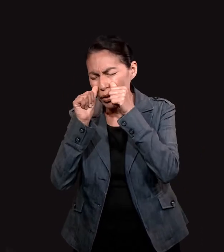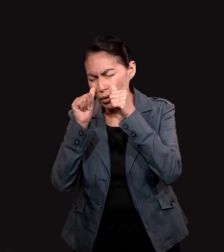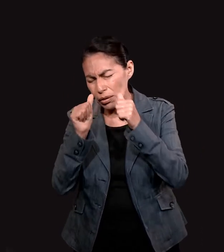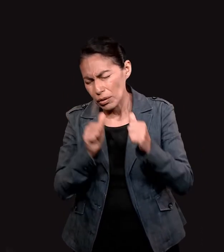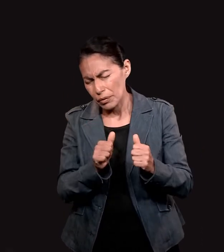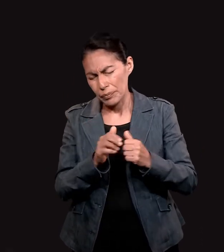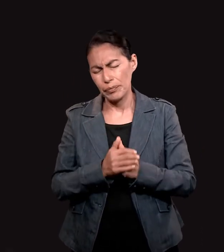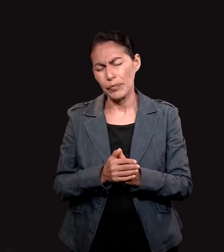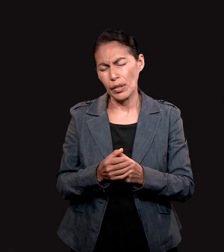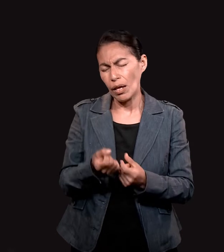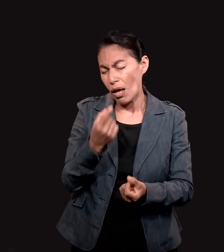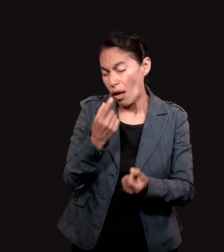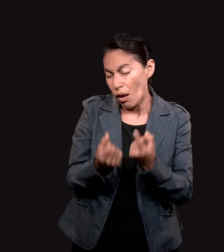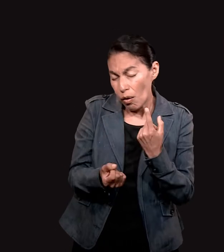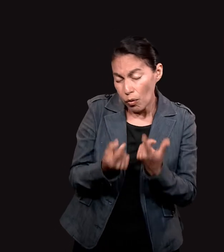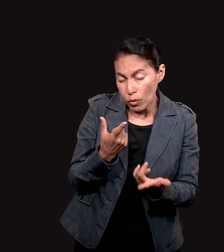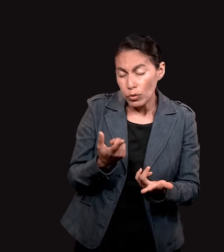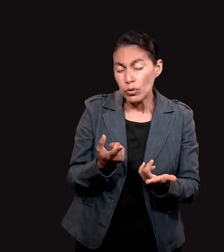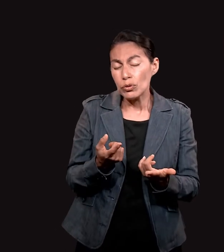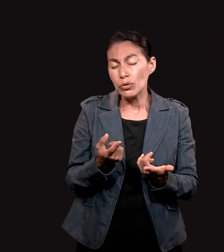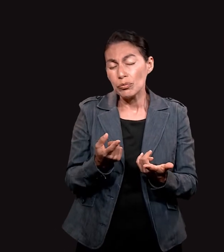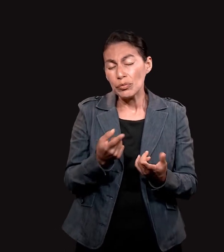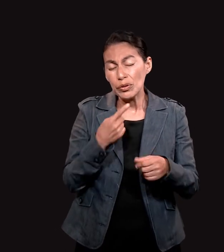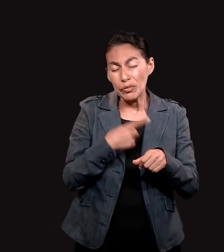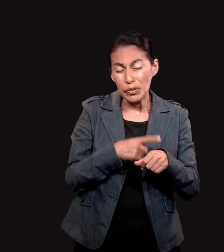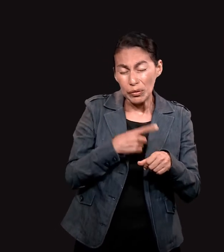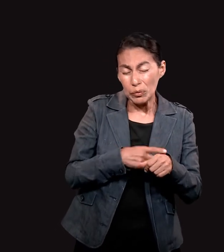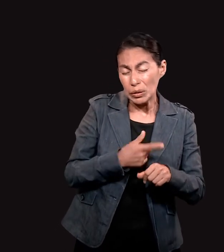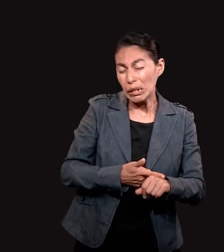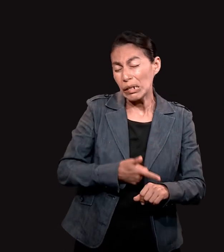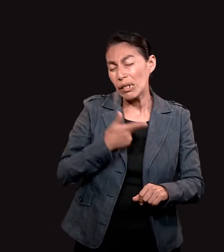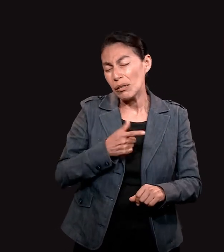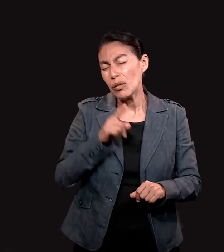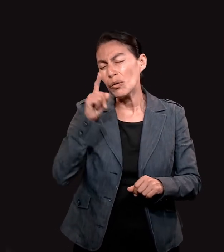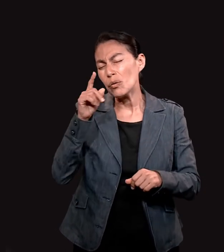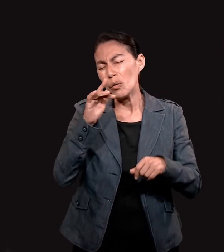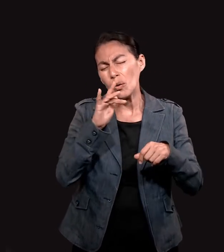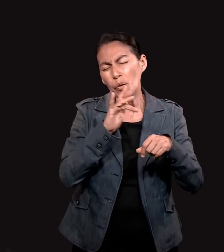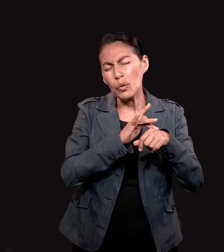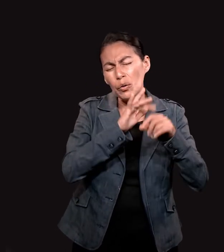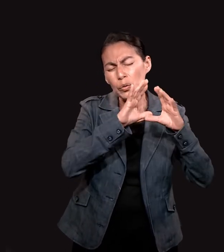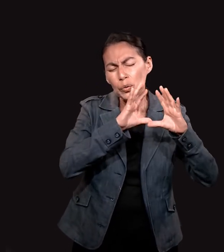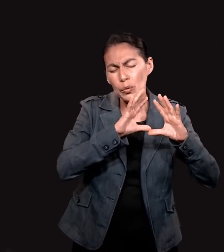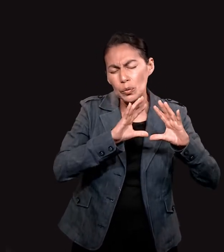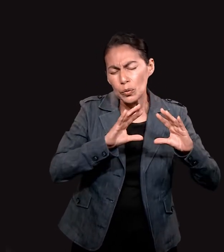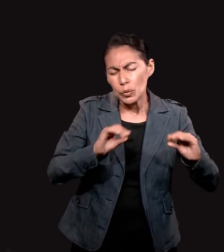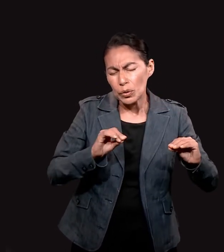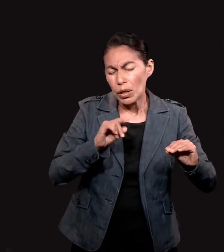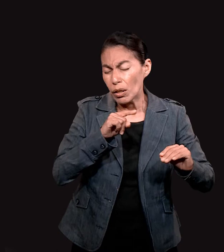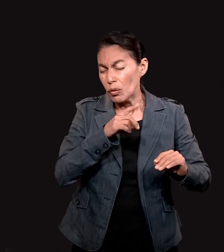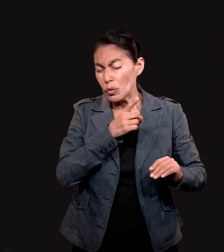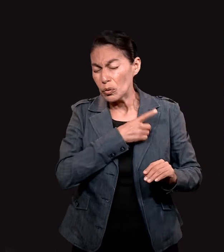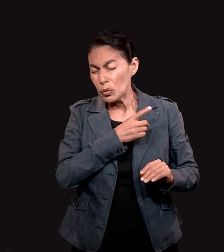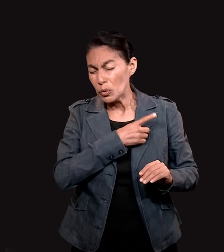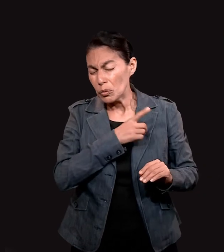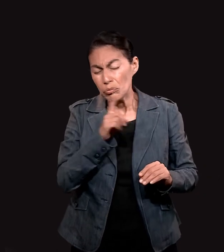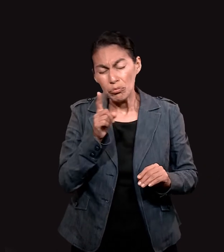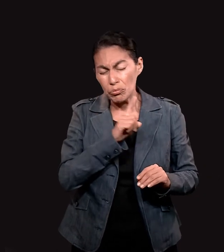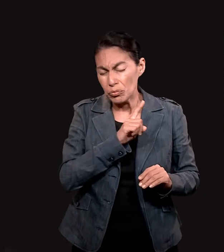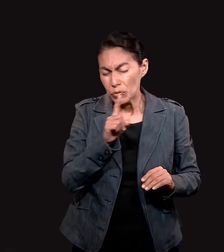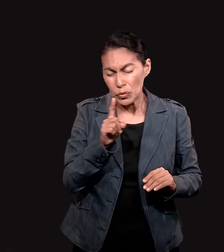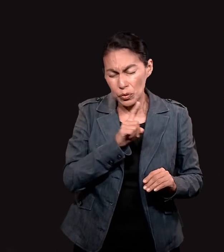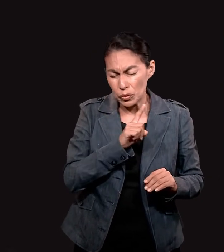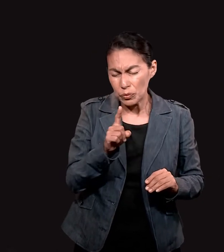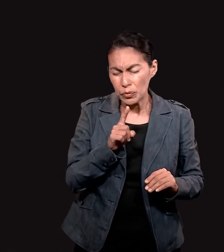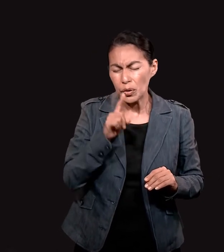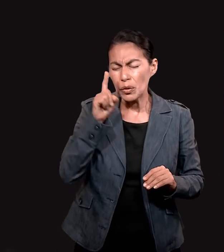han mencionado, te pedimos, Señor, que tú puedas tocarlos con tu mano sanadora y que ellos, Señor, puedan sentir que no están